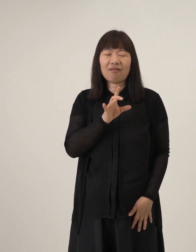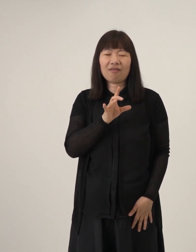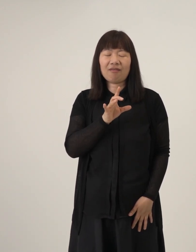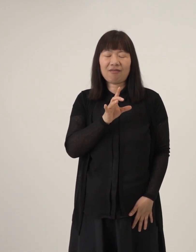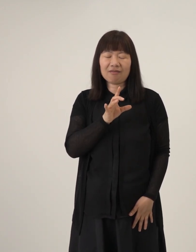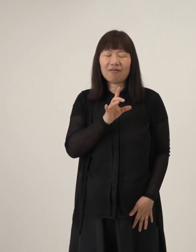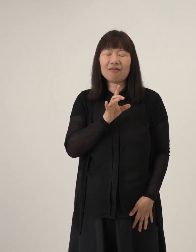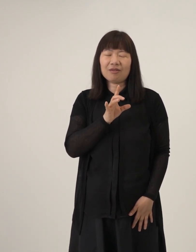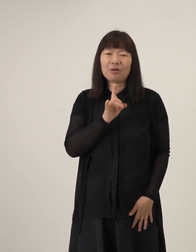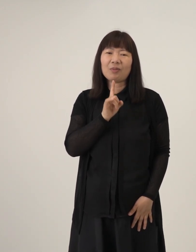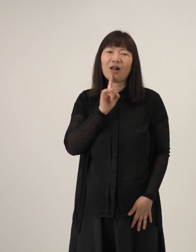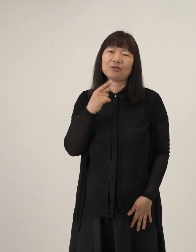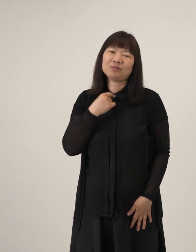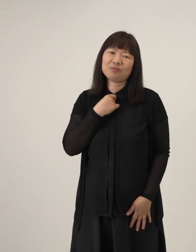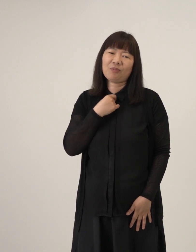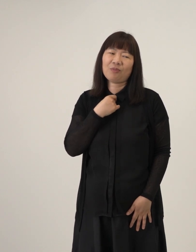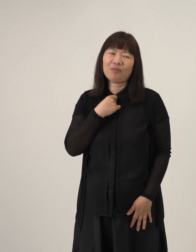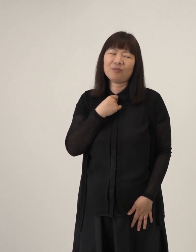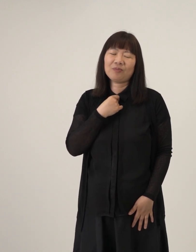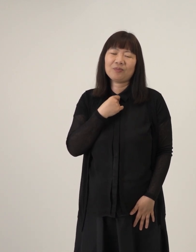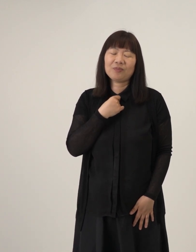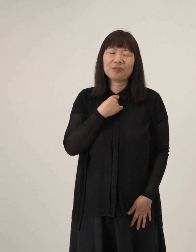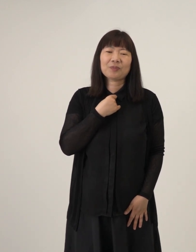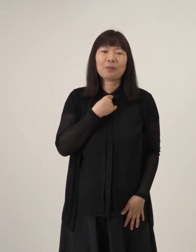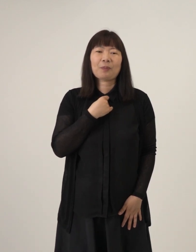그럴 거예요. 하나님께.